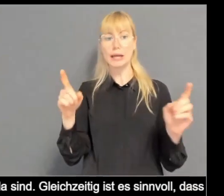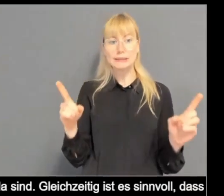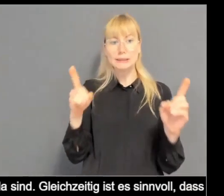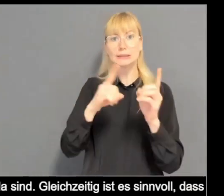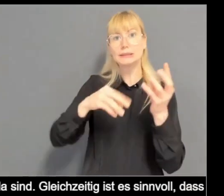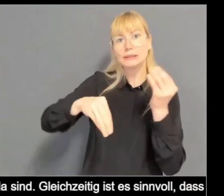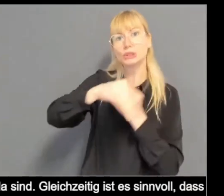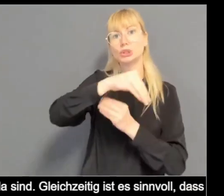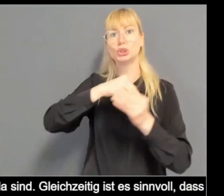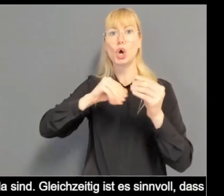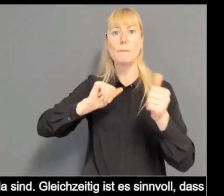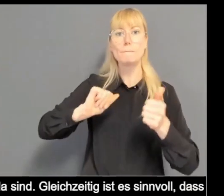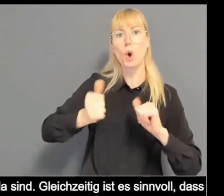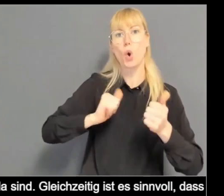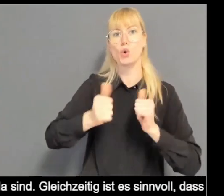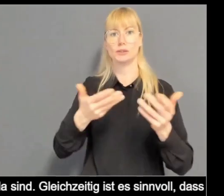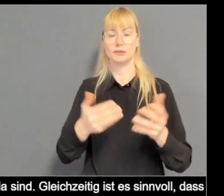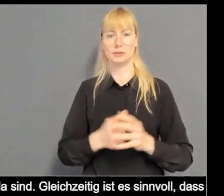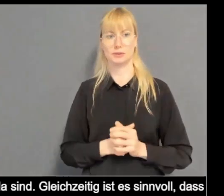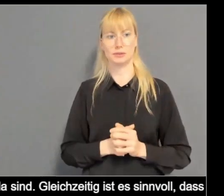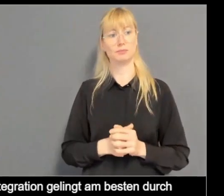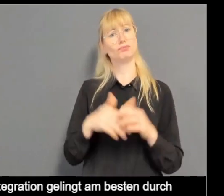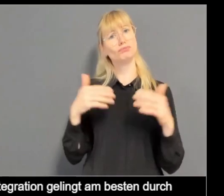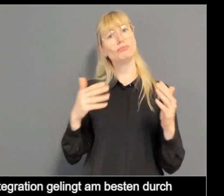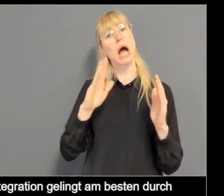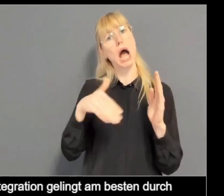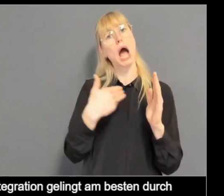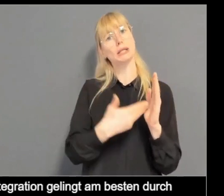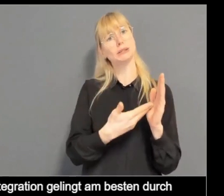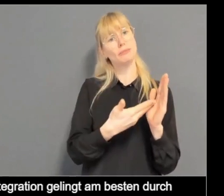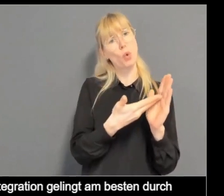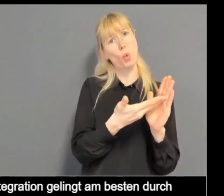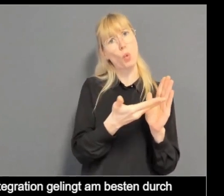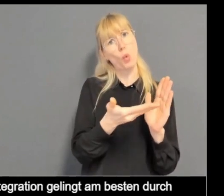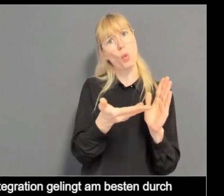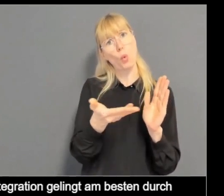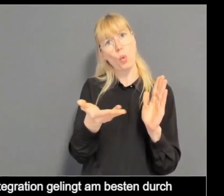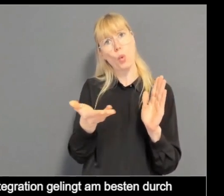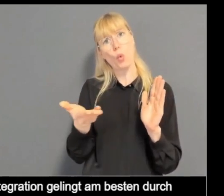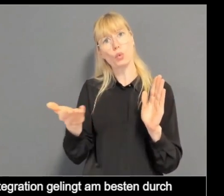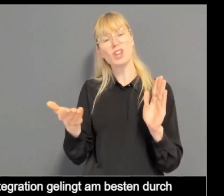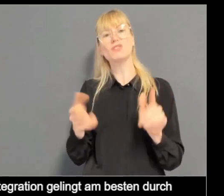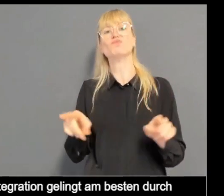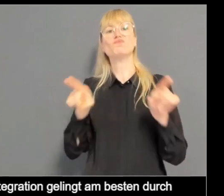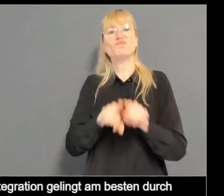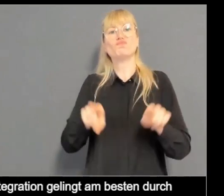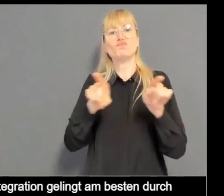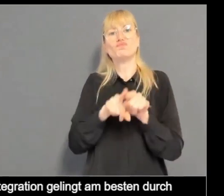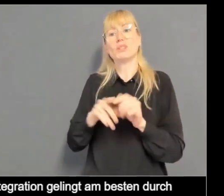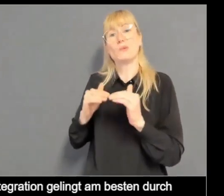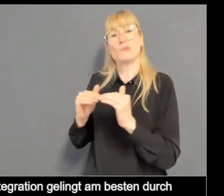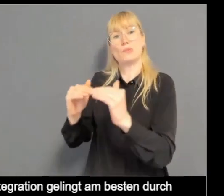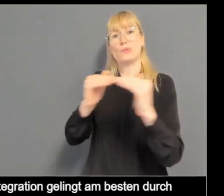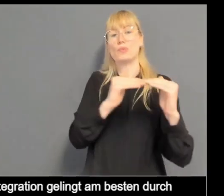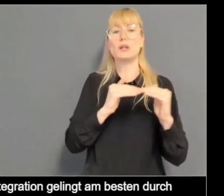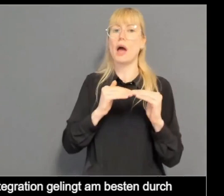mit den deutschen Kindern oder denjenigen, die jetzt in unseren Schulen sind, Sport zu machen. Also es wird da ein vielfältiges Angebot sein, aber auch